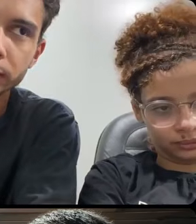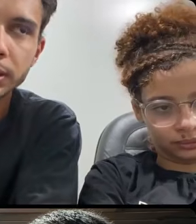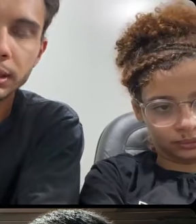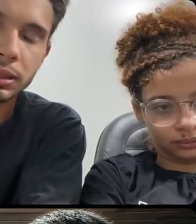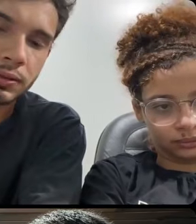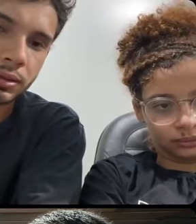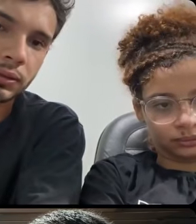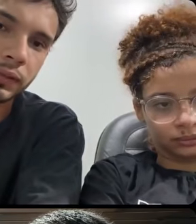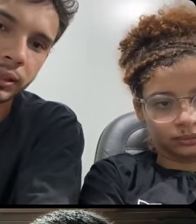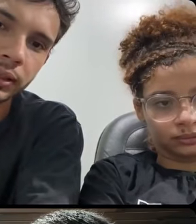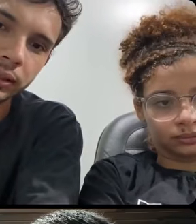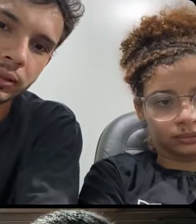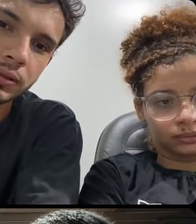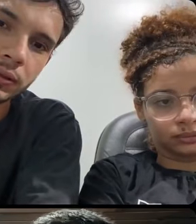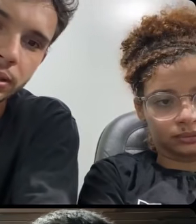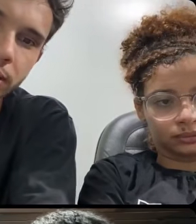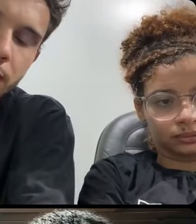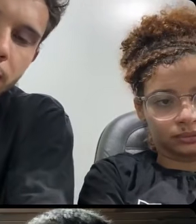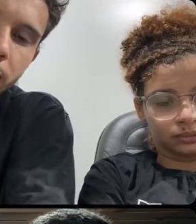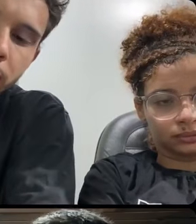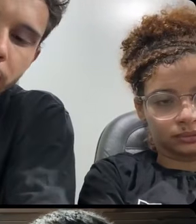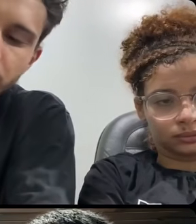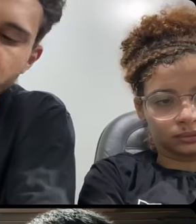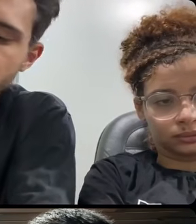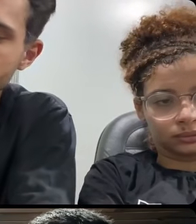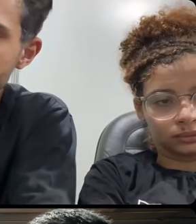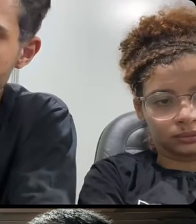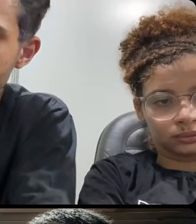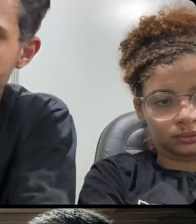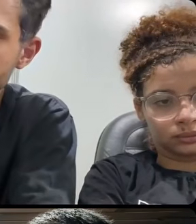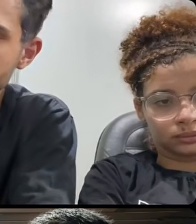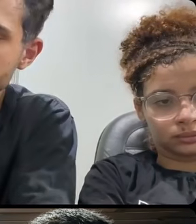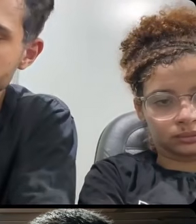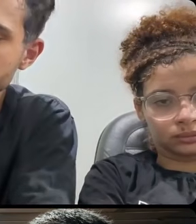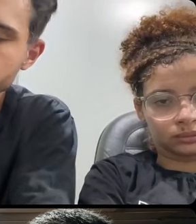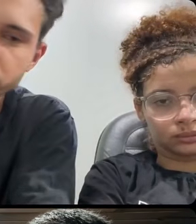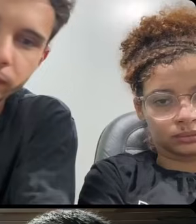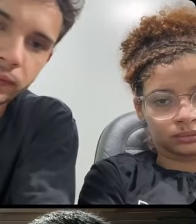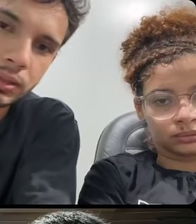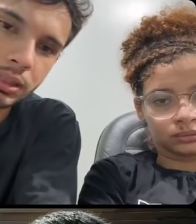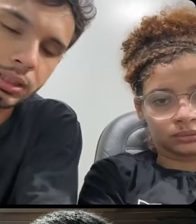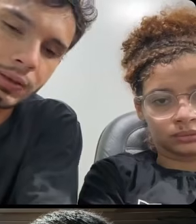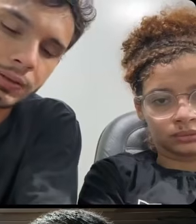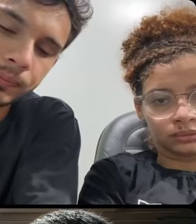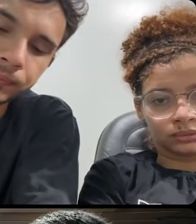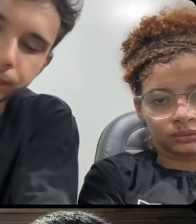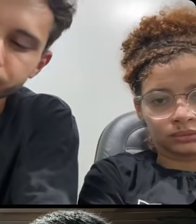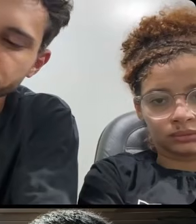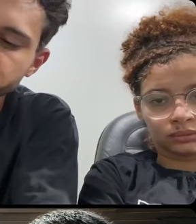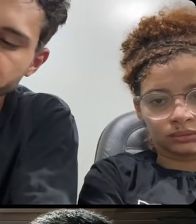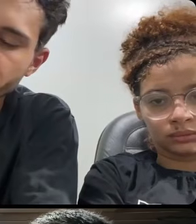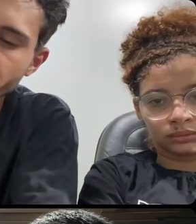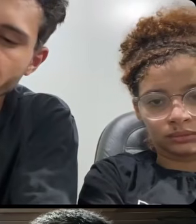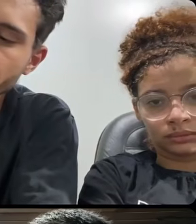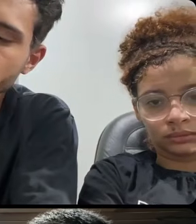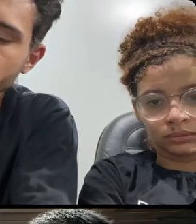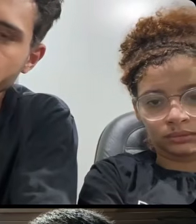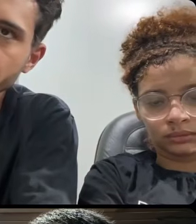que ainda não se converteram, né, não são cristãos, mas em nome de Jesus ainda vão ser ganhos.